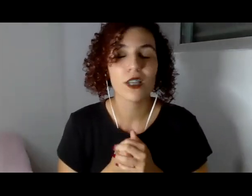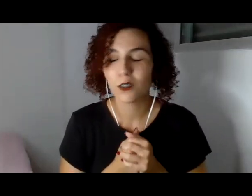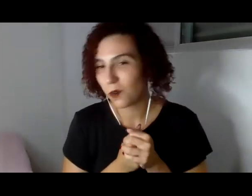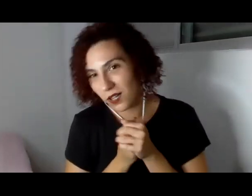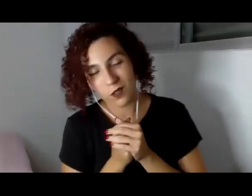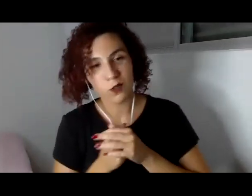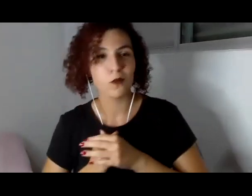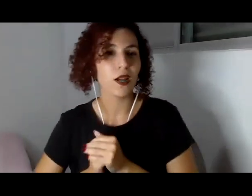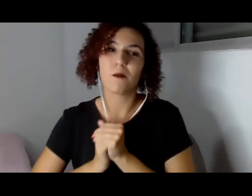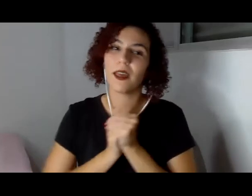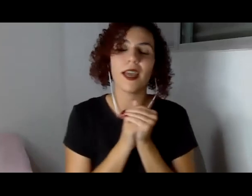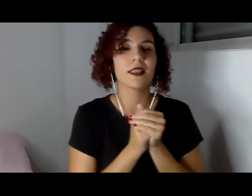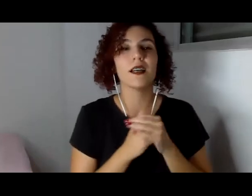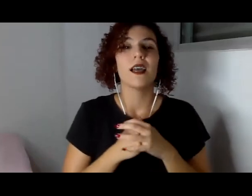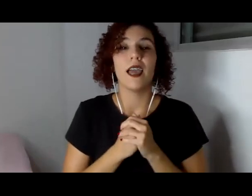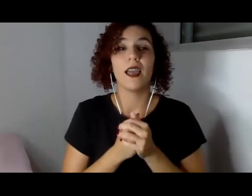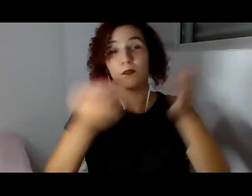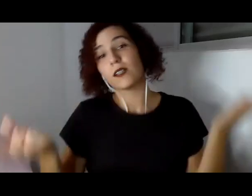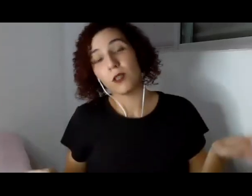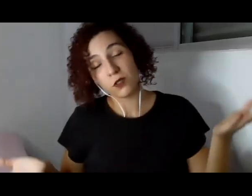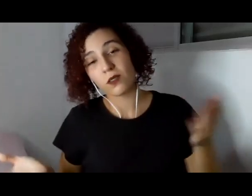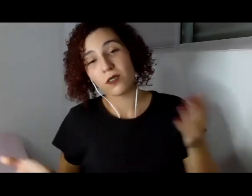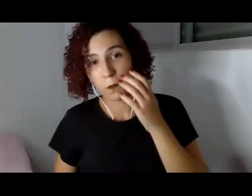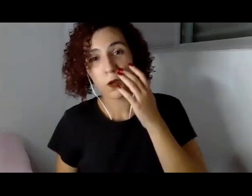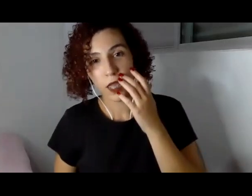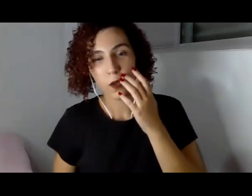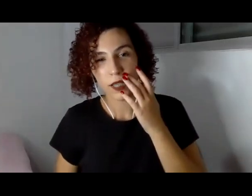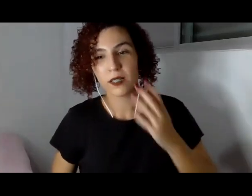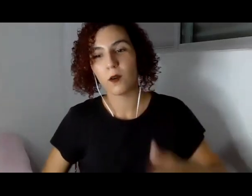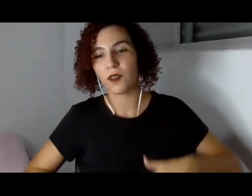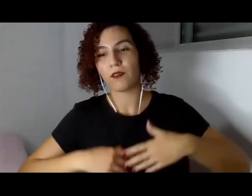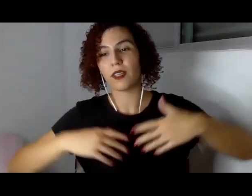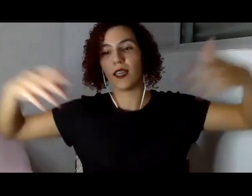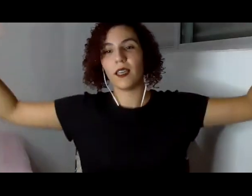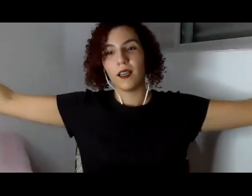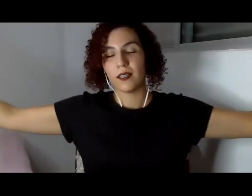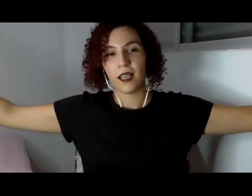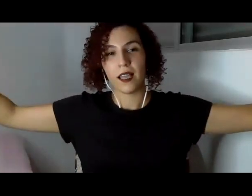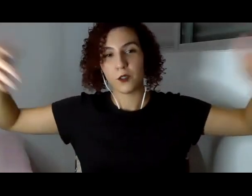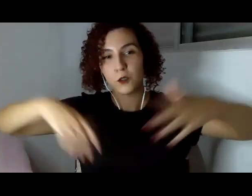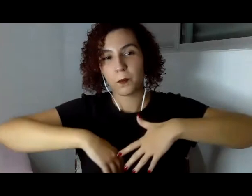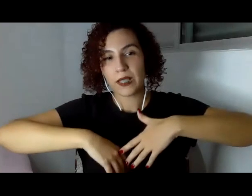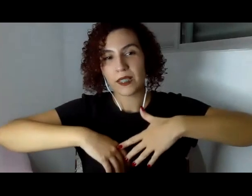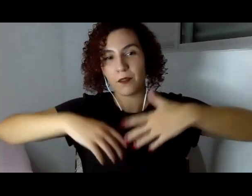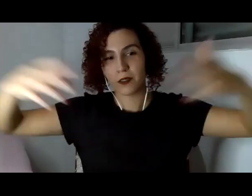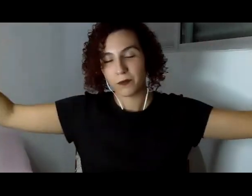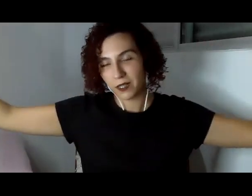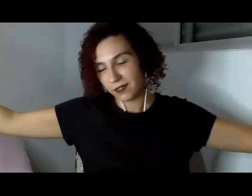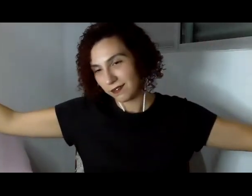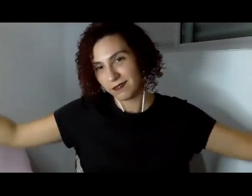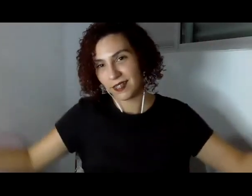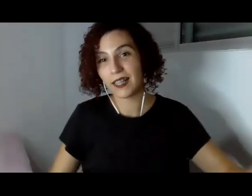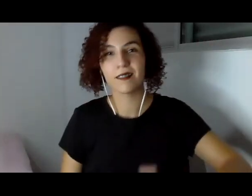também sugestões, eu estou super aberta. Infelizmente, nosso tempo é pouquinho, né? Senão eu ficava aqui, a gente pensava